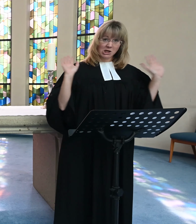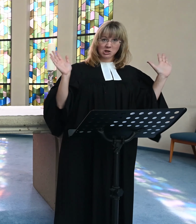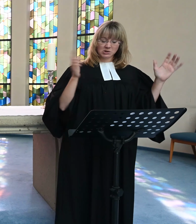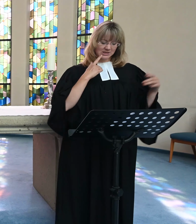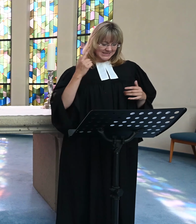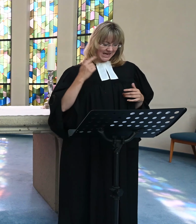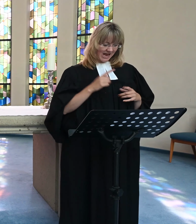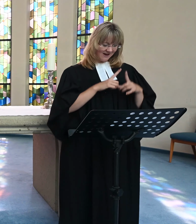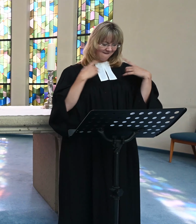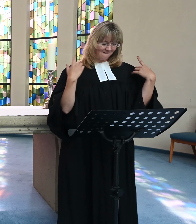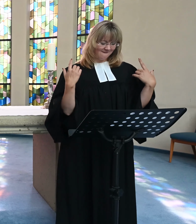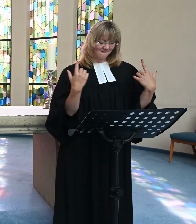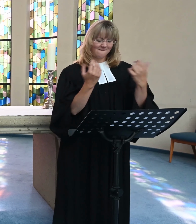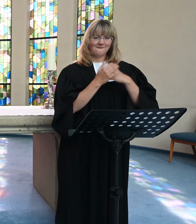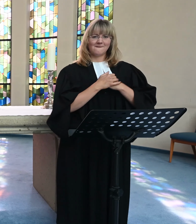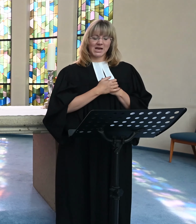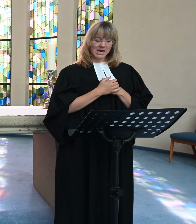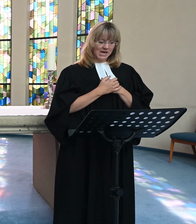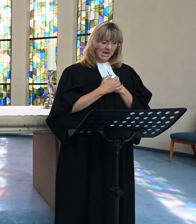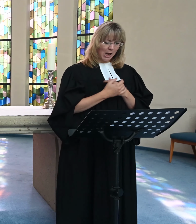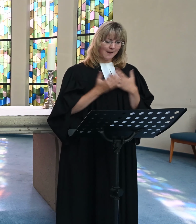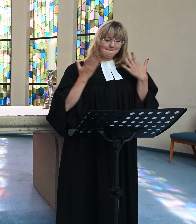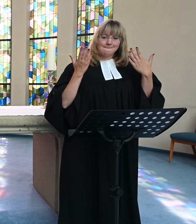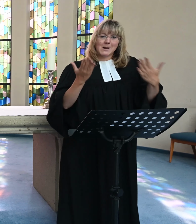gehört, das Vater unser.